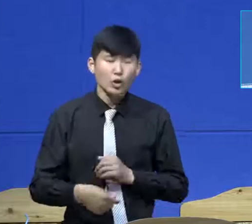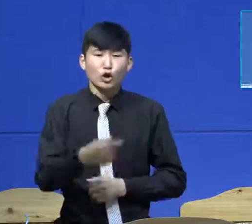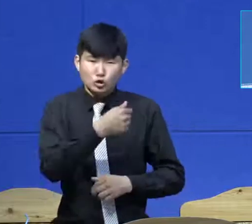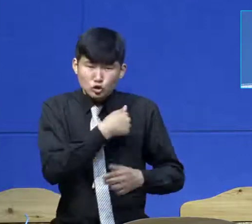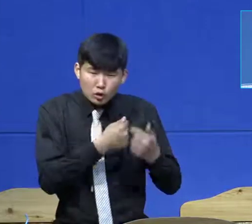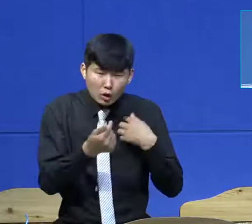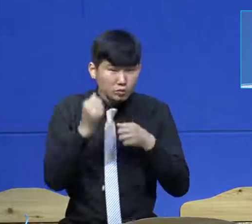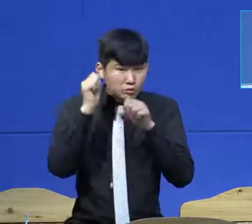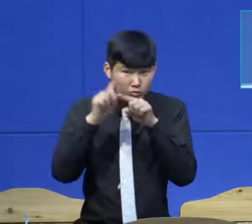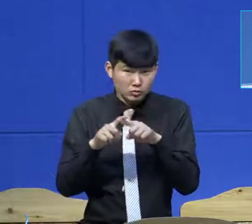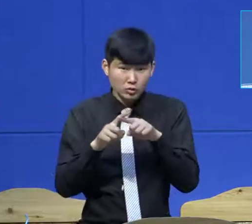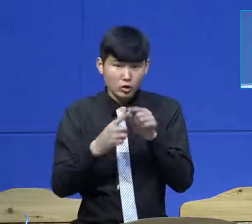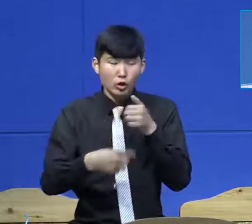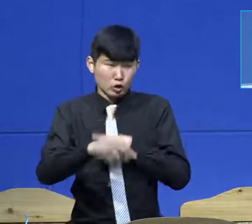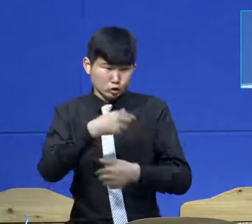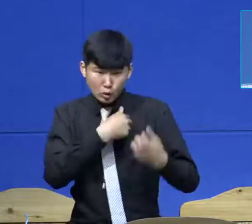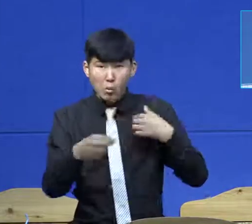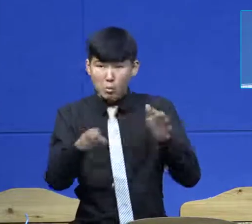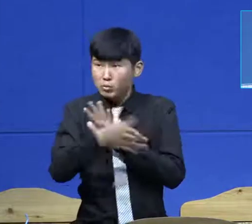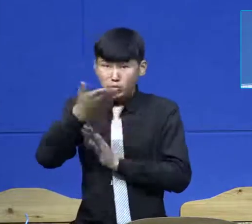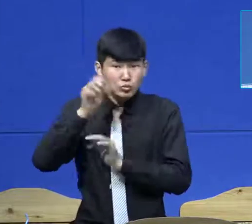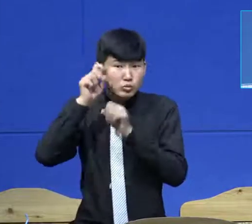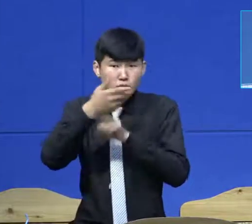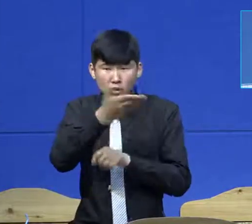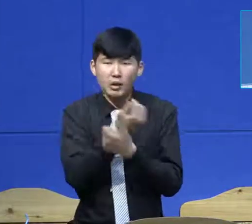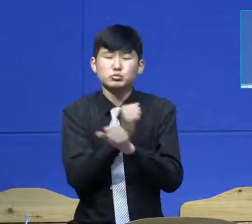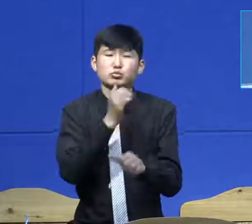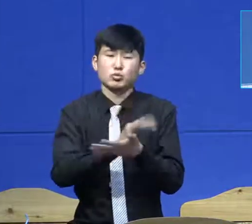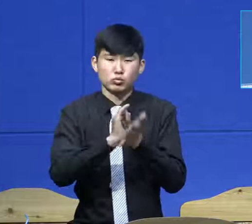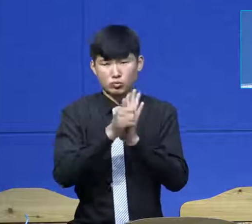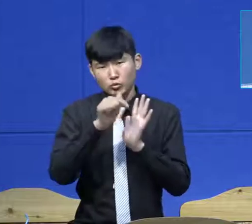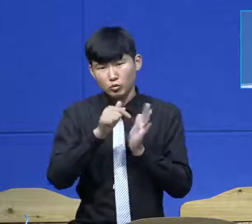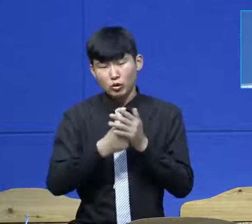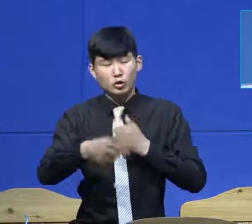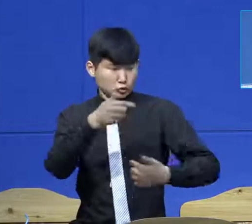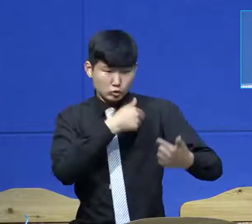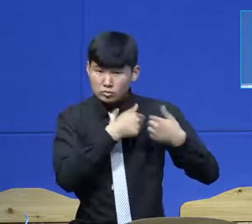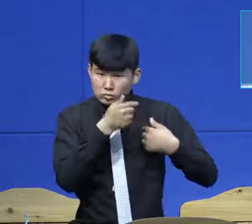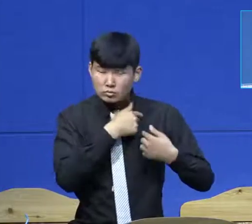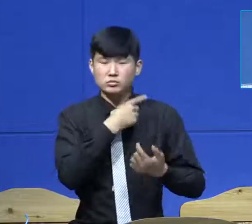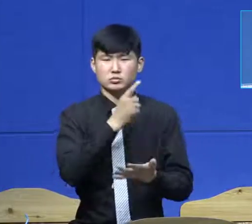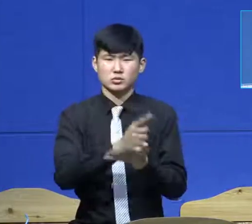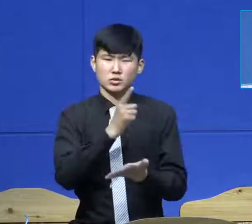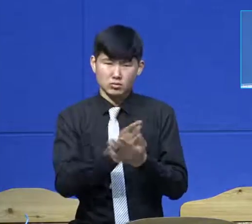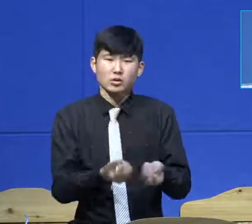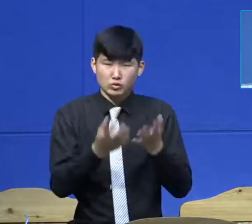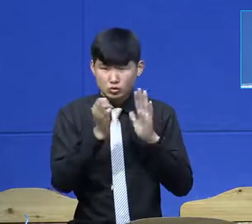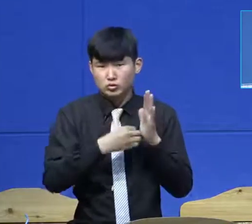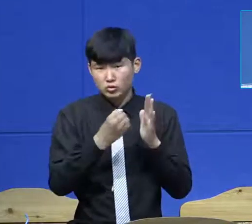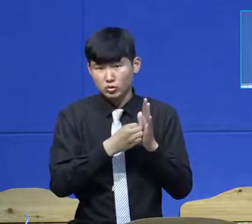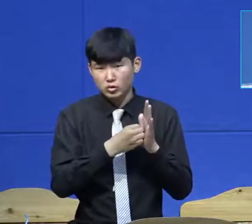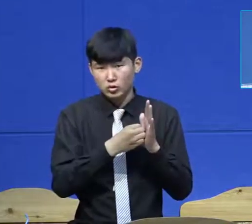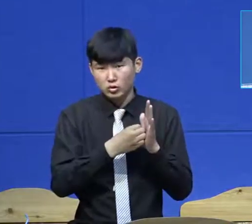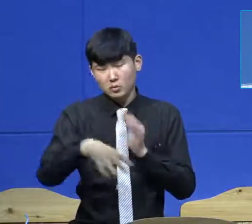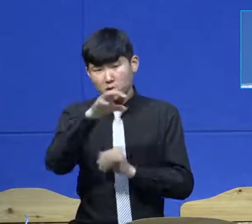зовоохын тулд зовох боломжийг өгөхийн тулд та нарыг аварсан гэсэн. Зовно гэдэг бол мэдээж энэ зүйл. Бид нэр энэ